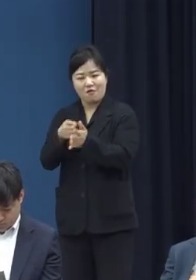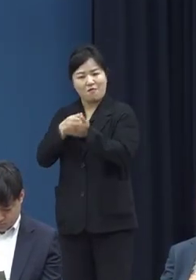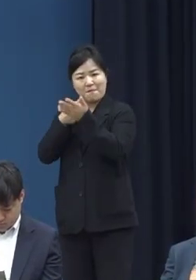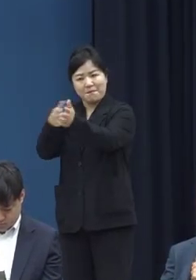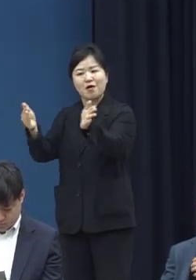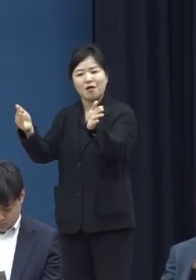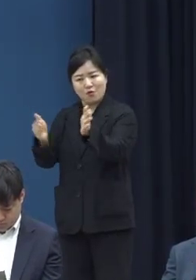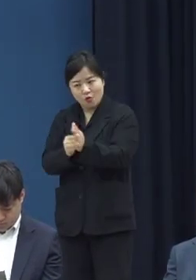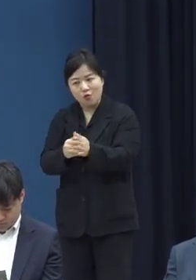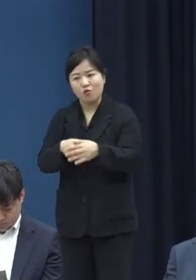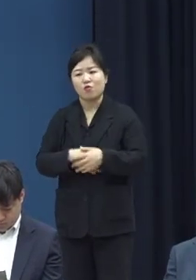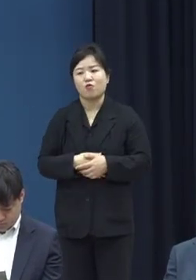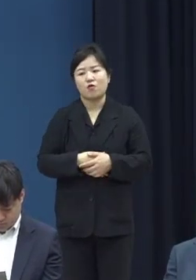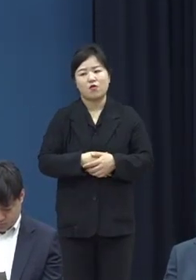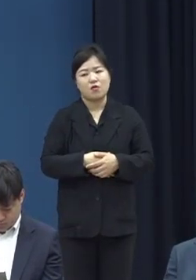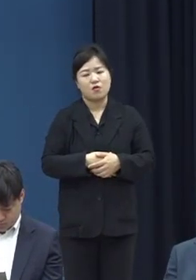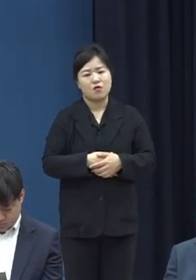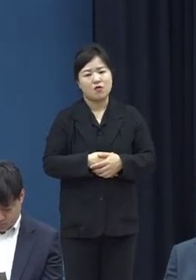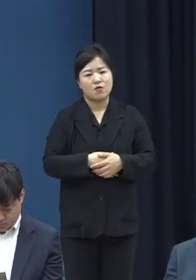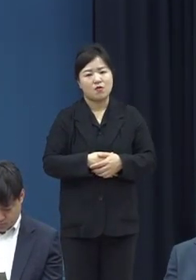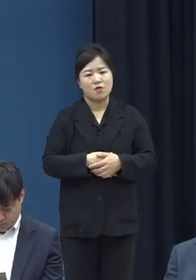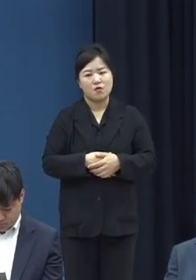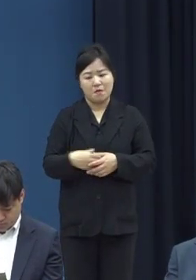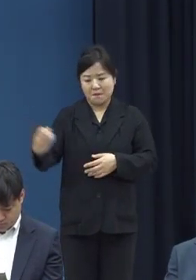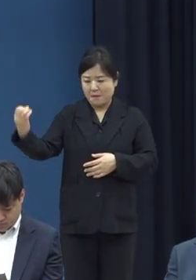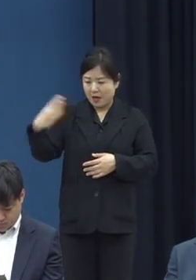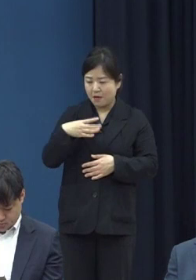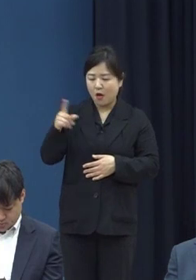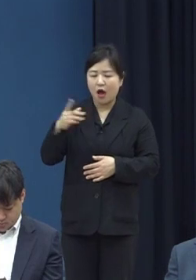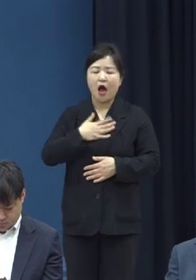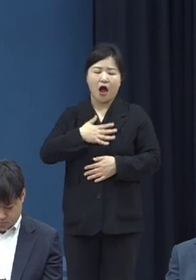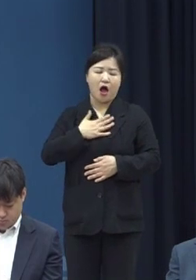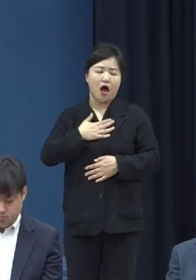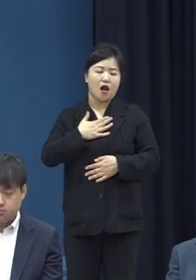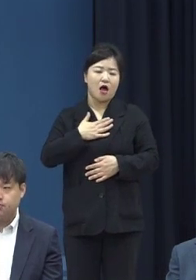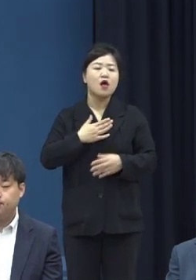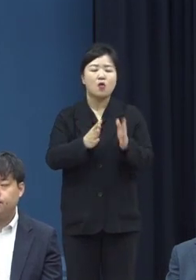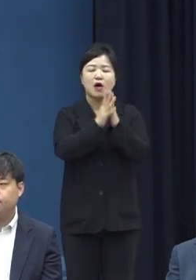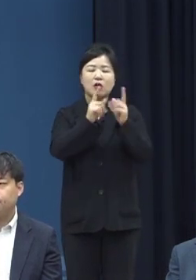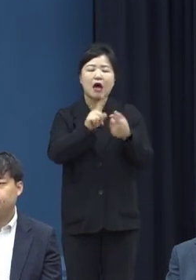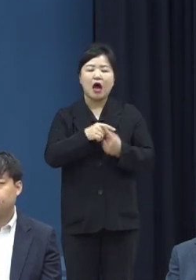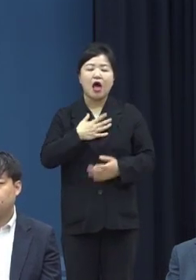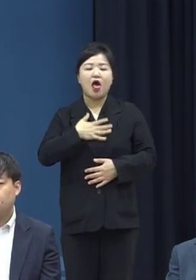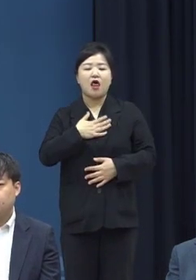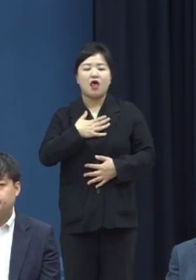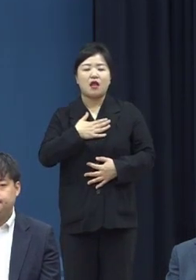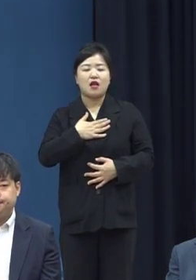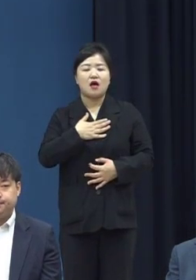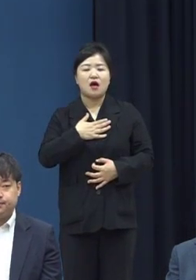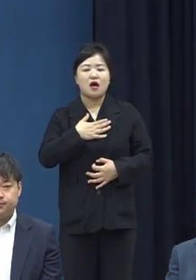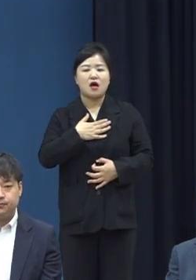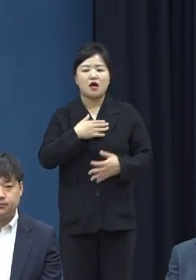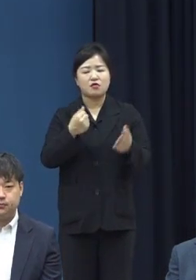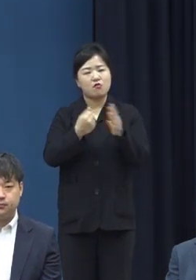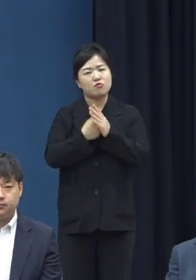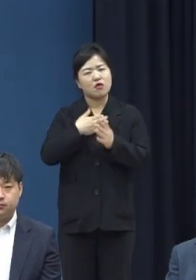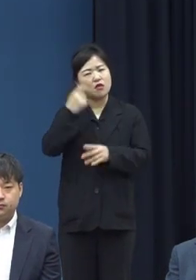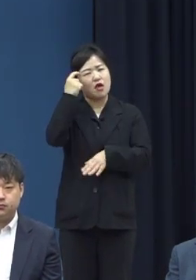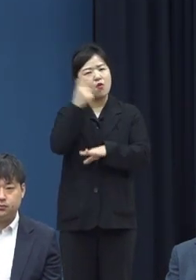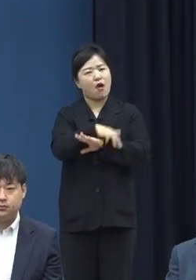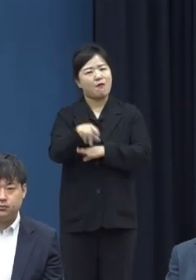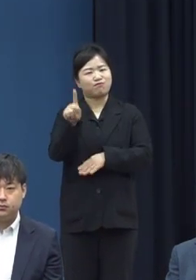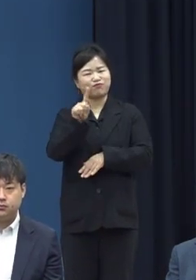드렸고 또 행자부에서도 인식을 하고 있더라고요. 화성에 대해서. 그러니까 전체 계획은